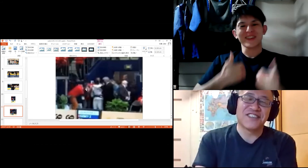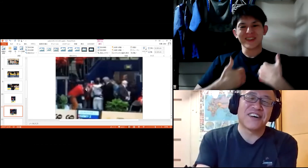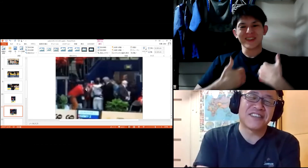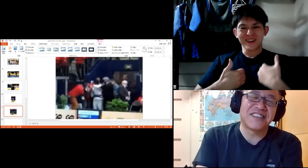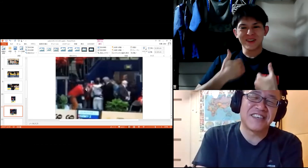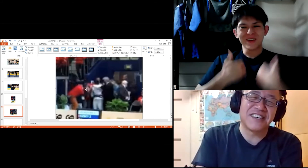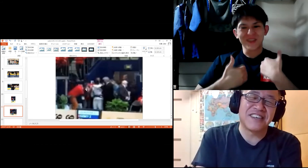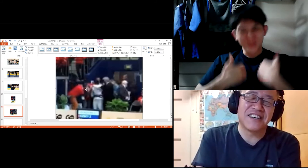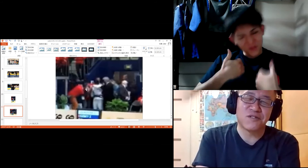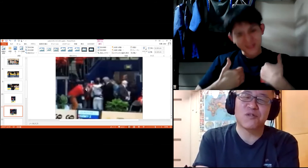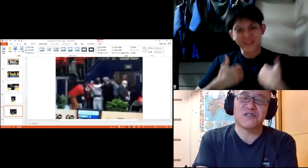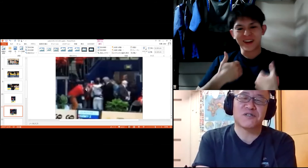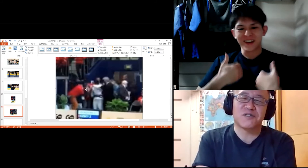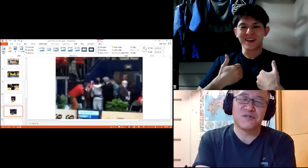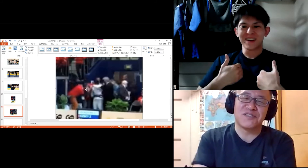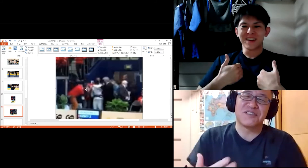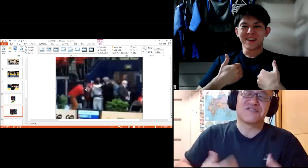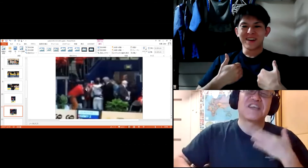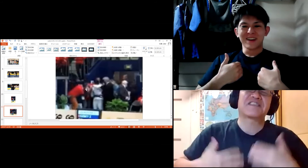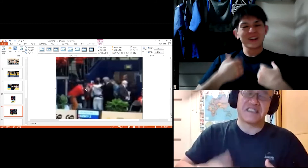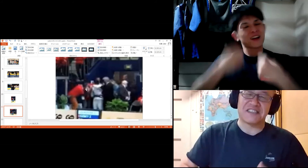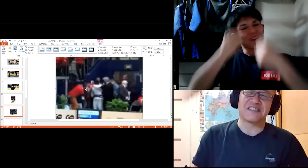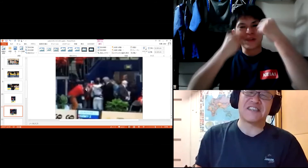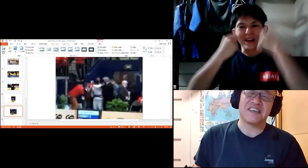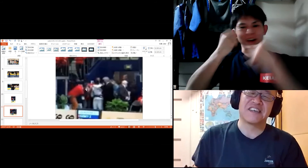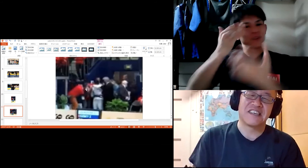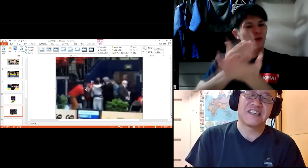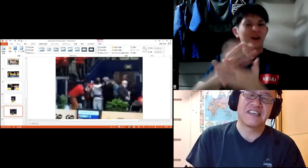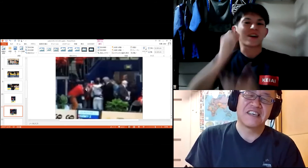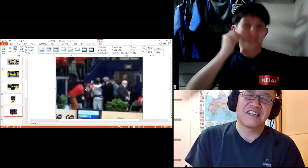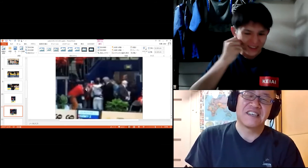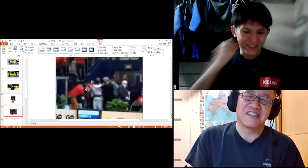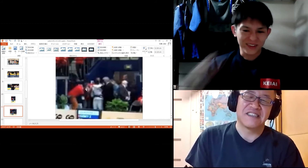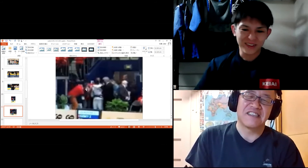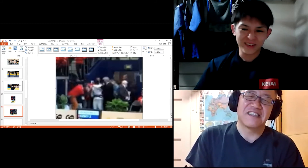笑ってって言われて、それはちょっと嬉しかったですね。